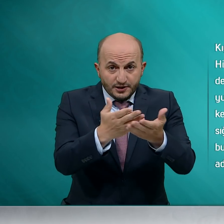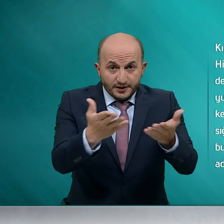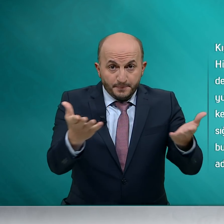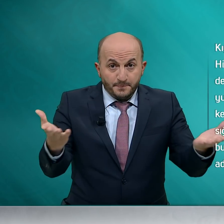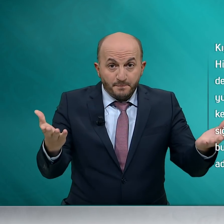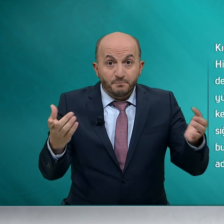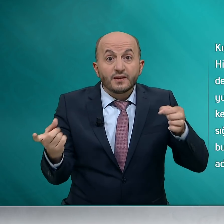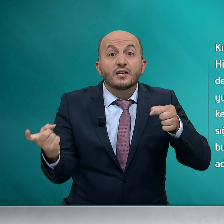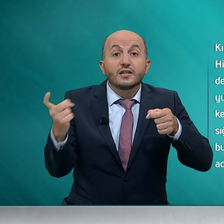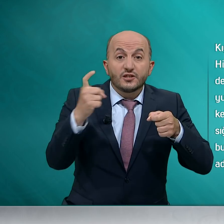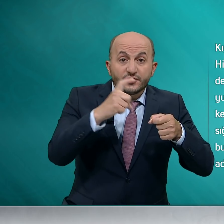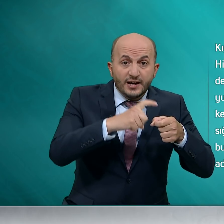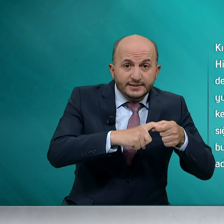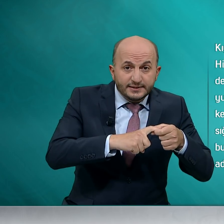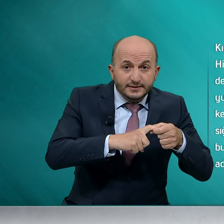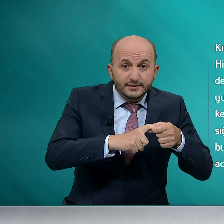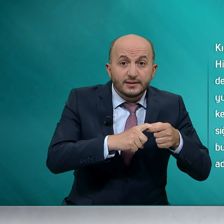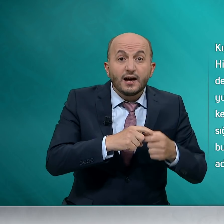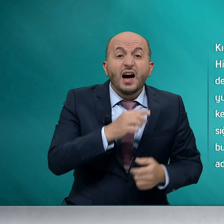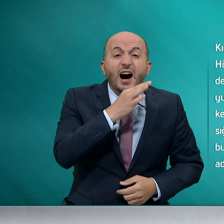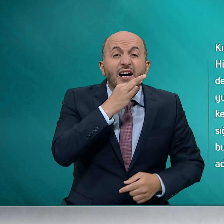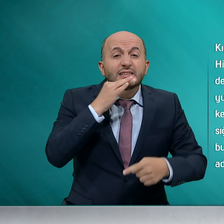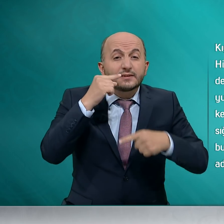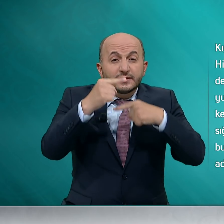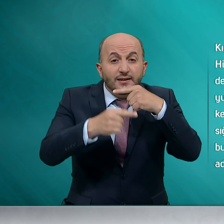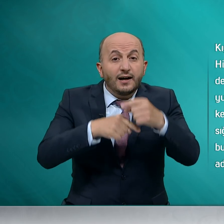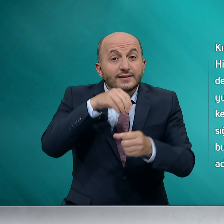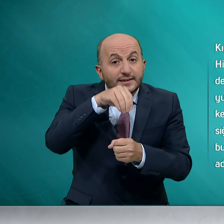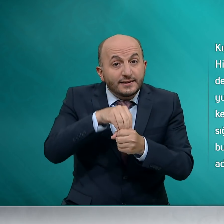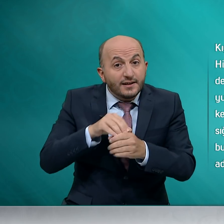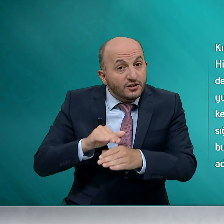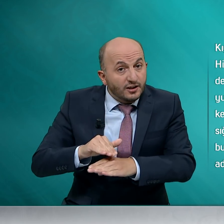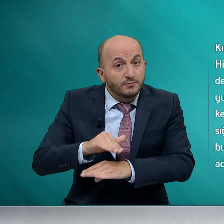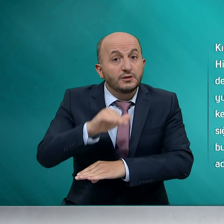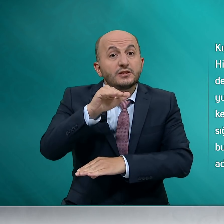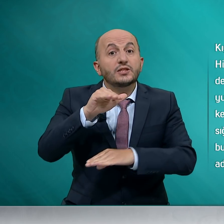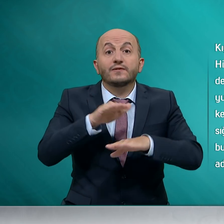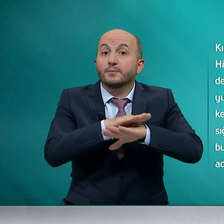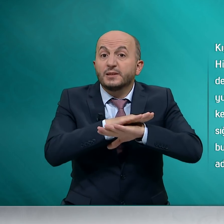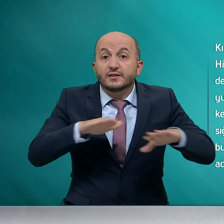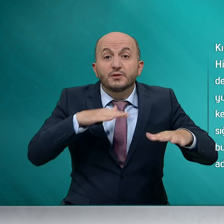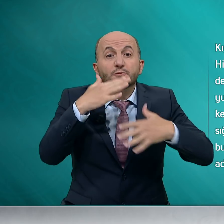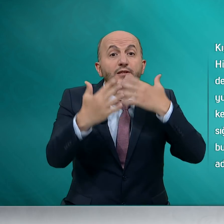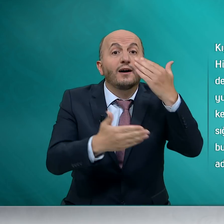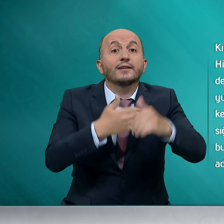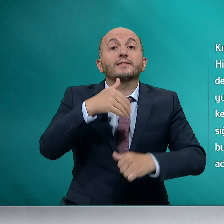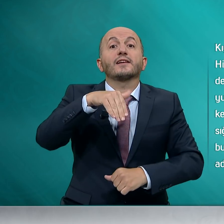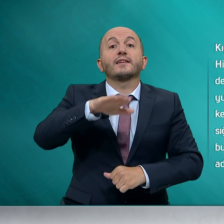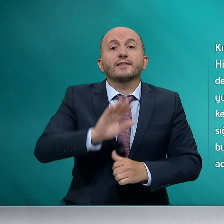kardeşlerim, hicret asr-ı saadette yaşanmış ve bitmiş bir hadise